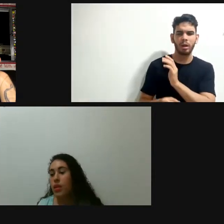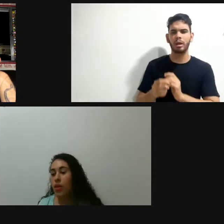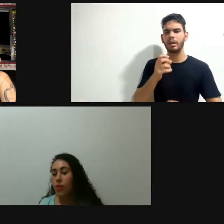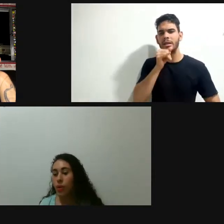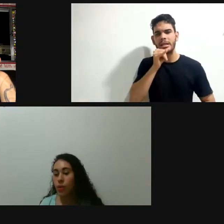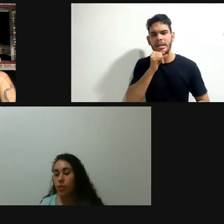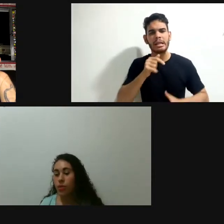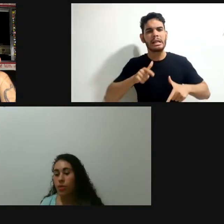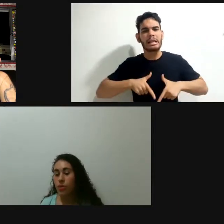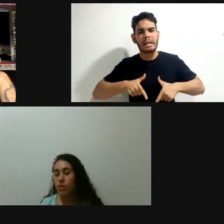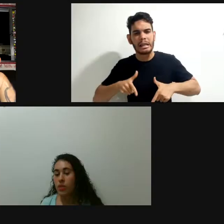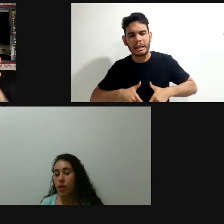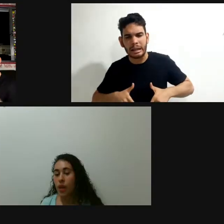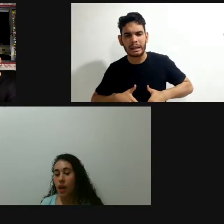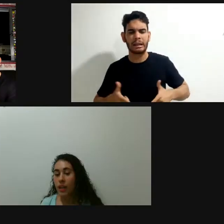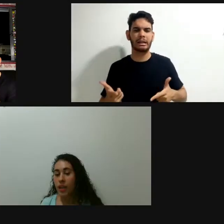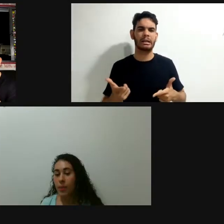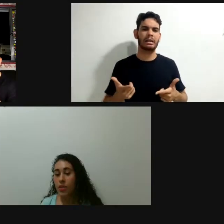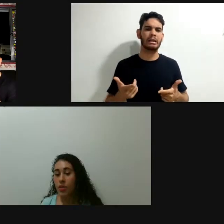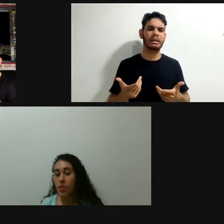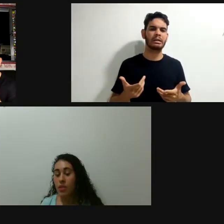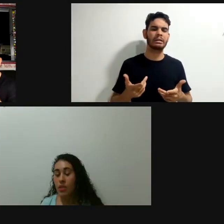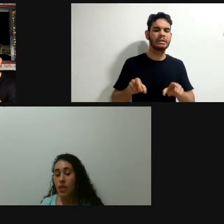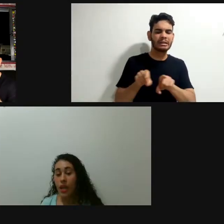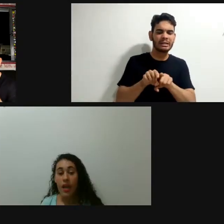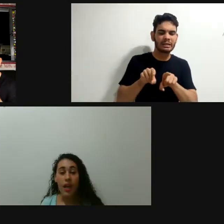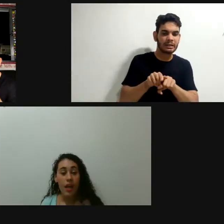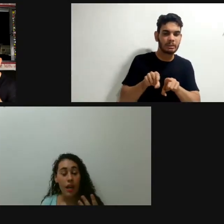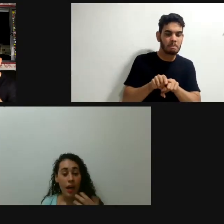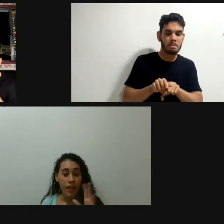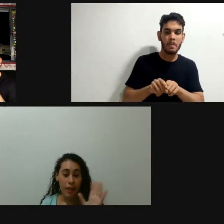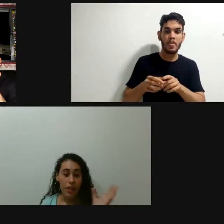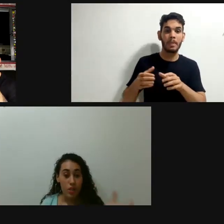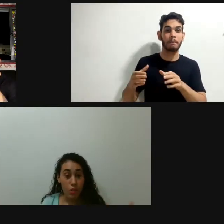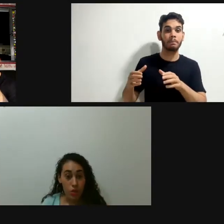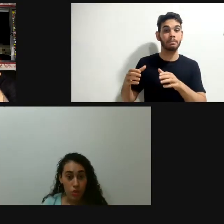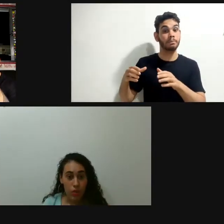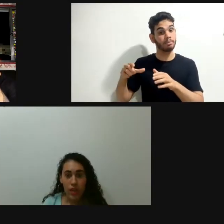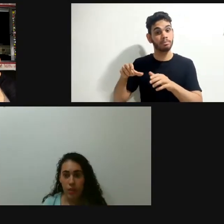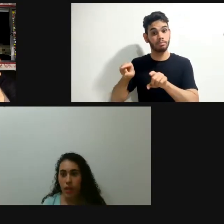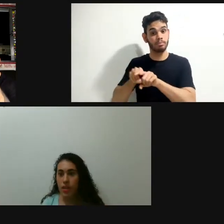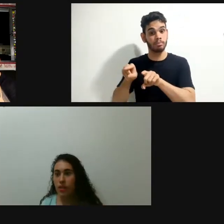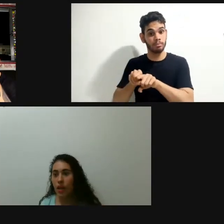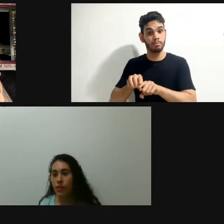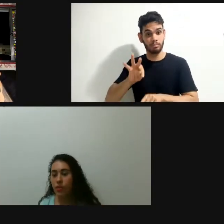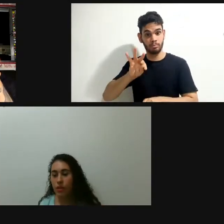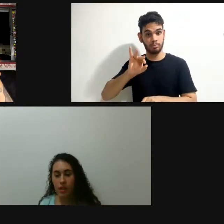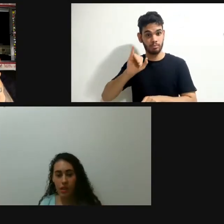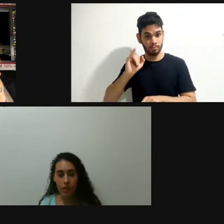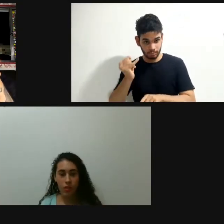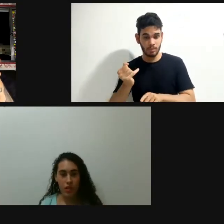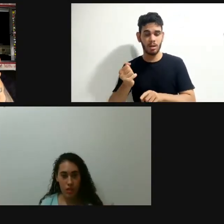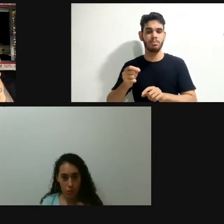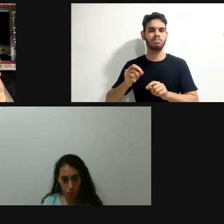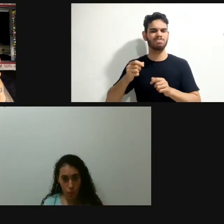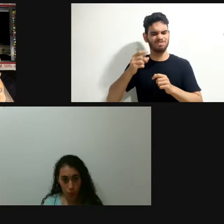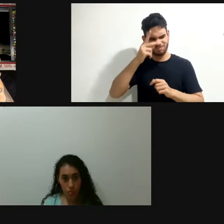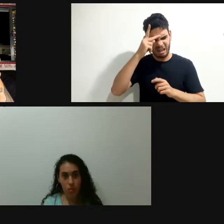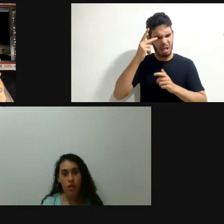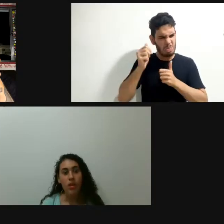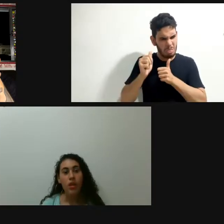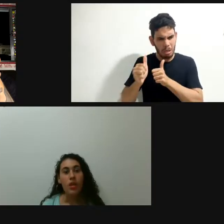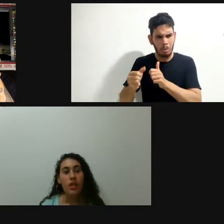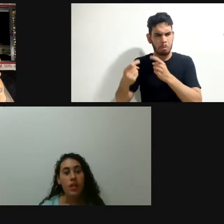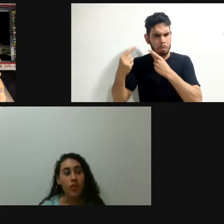judeus, outros, até pessoas, até testemunhas de Jeová também estavam dentro desses